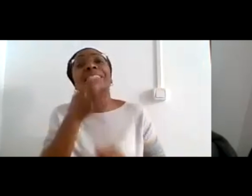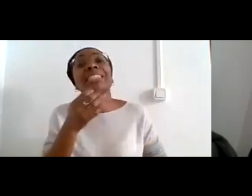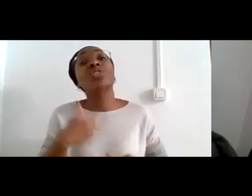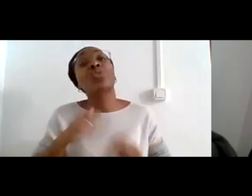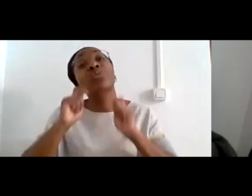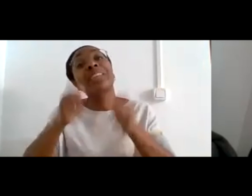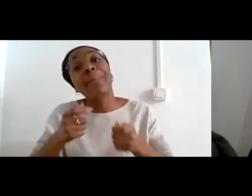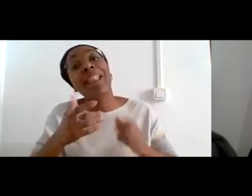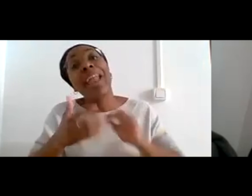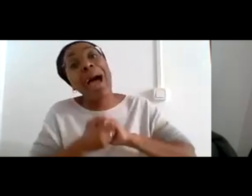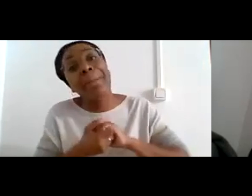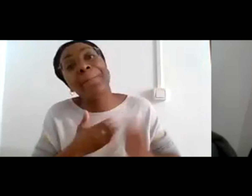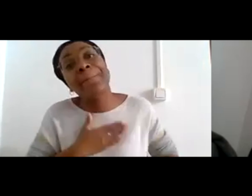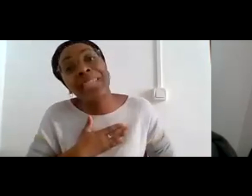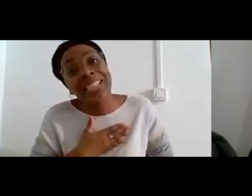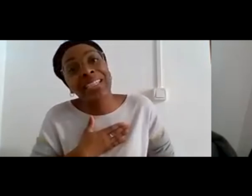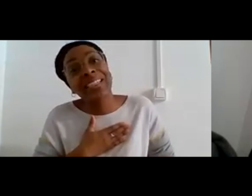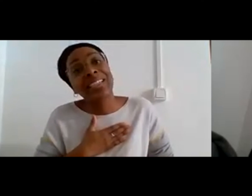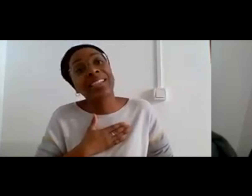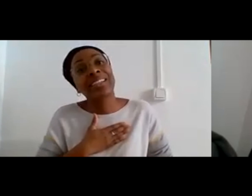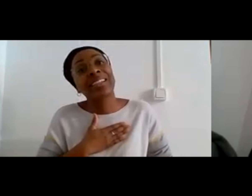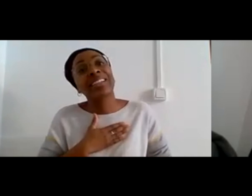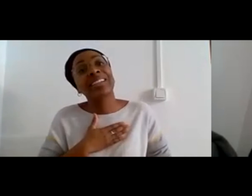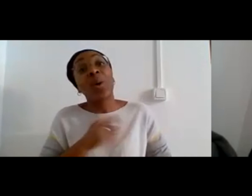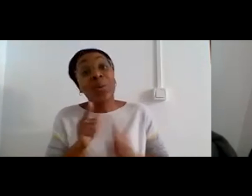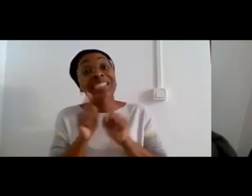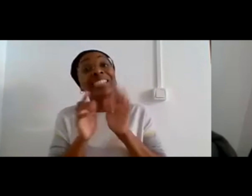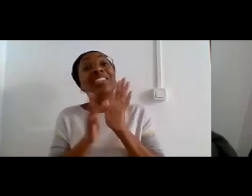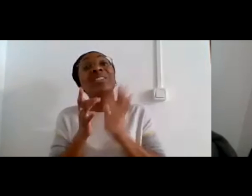Il va dire que nous sommes ses frères et nous sommes ses sœurs.